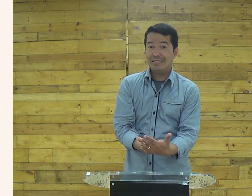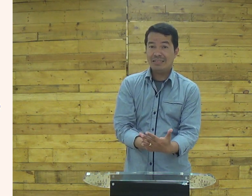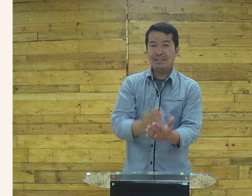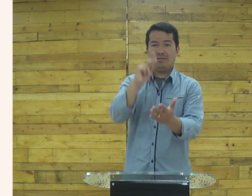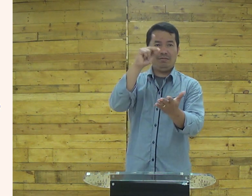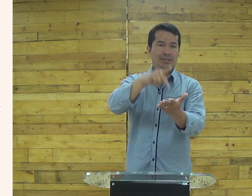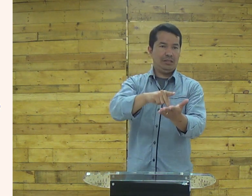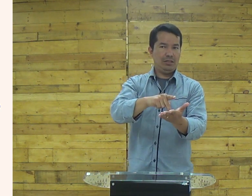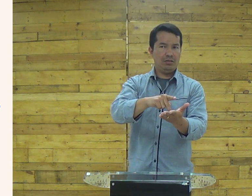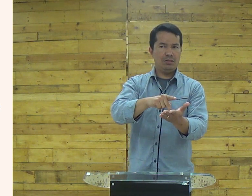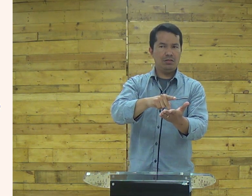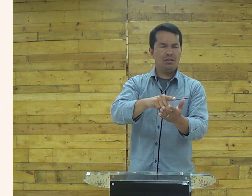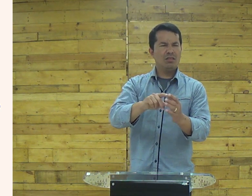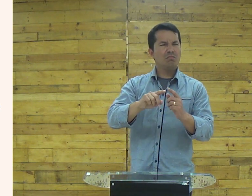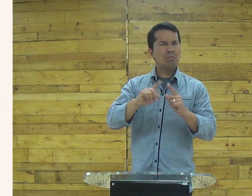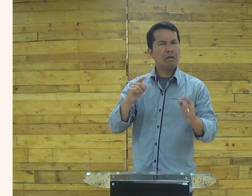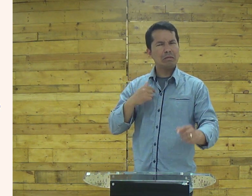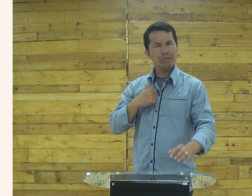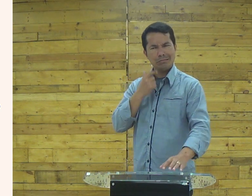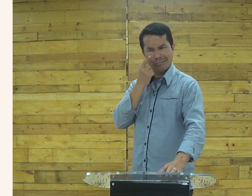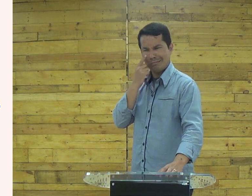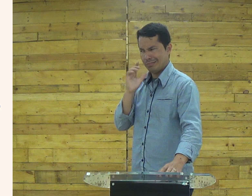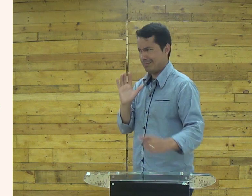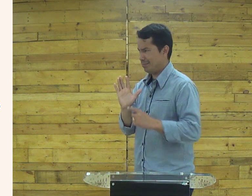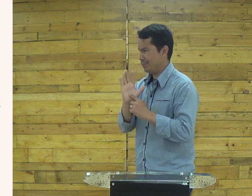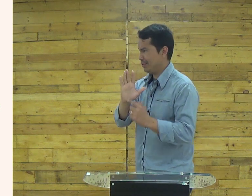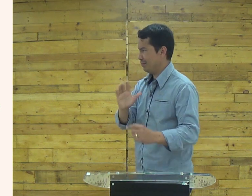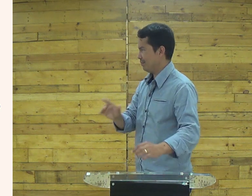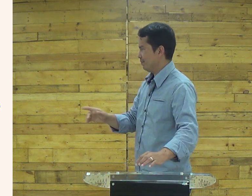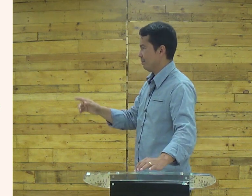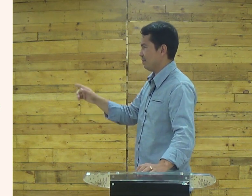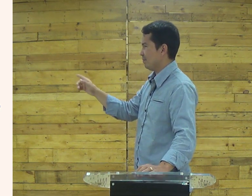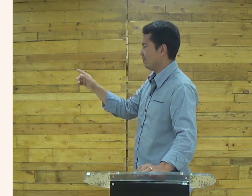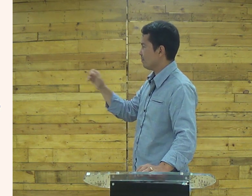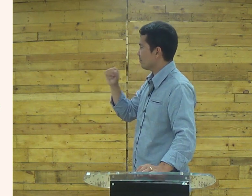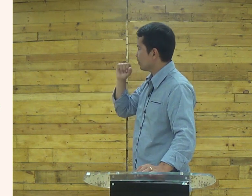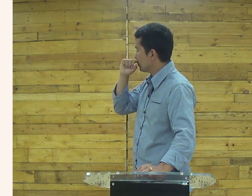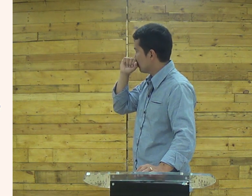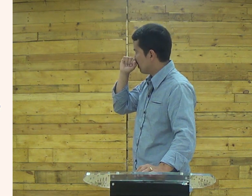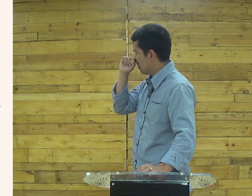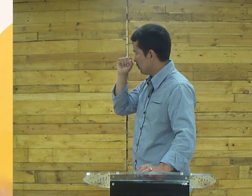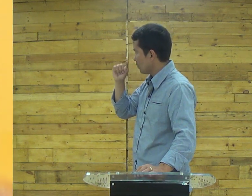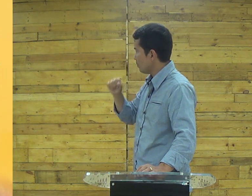E se você não acredita verdadeiramente, pode colocar ali um outro slide.